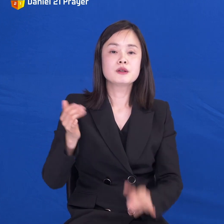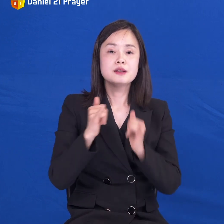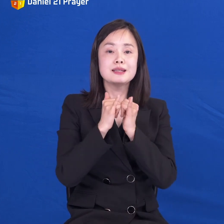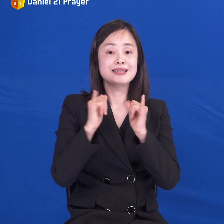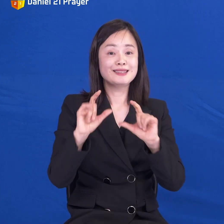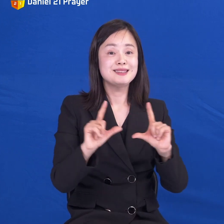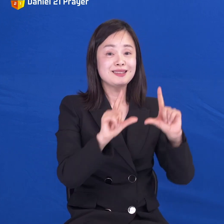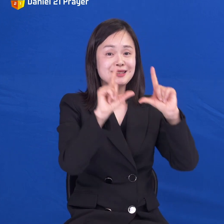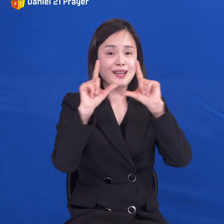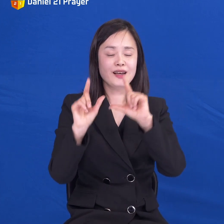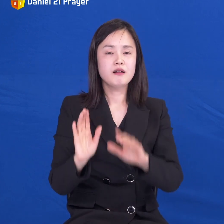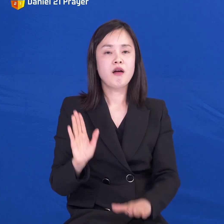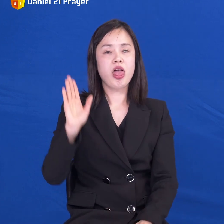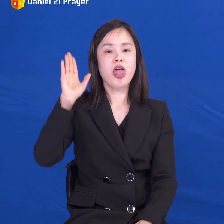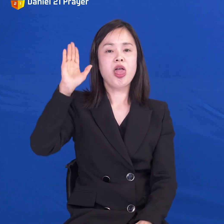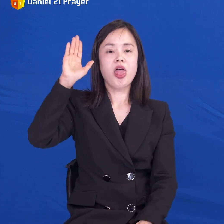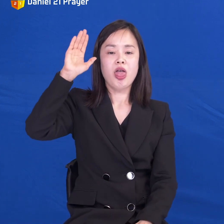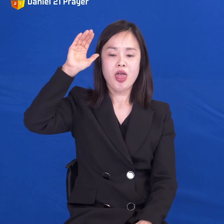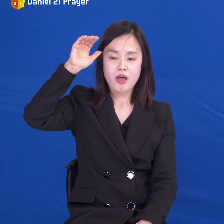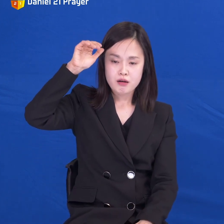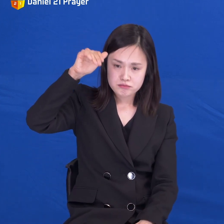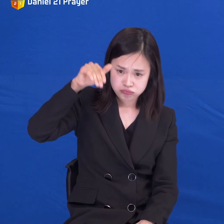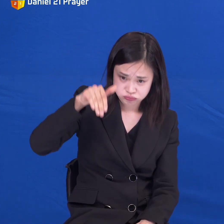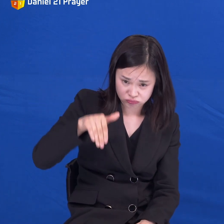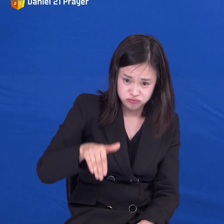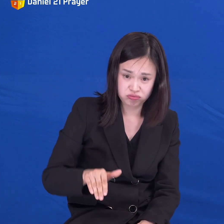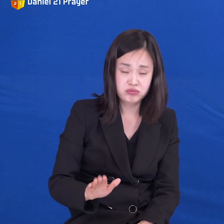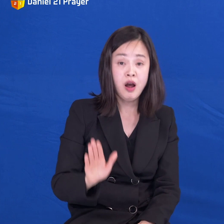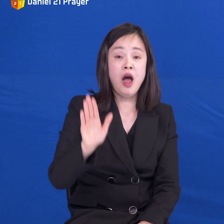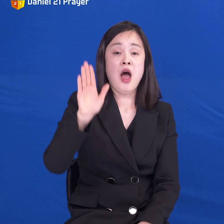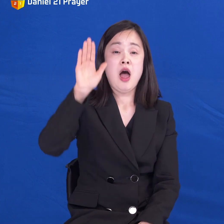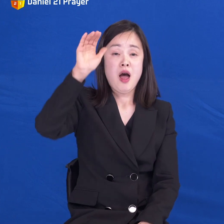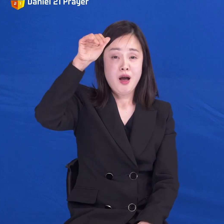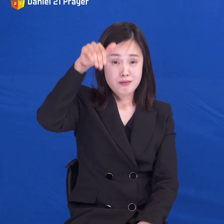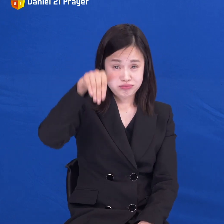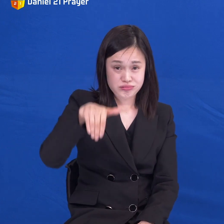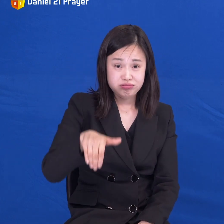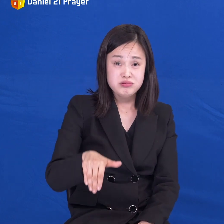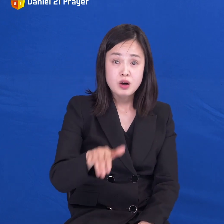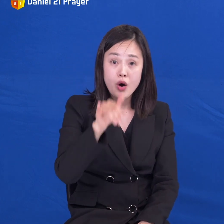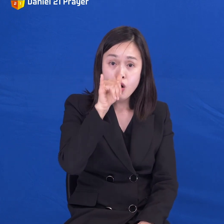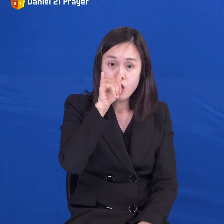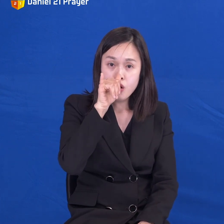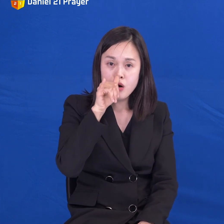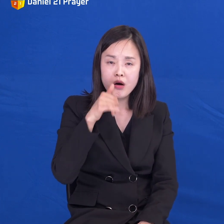오르막길이 있고 내리막길이 있고 굴곡이 있습니다. 제가 선교 7년차에 쓰러졌습니다.